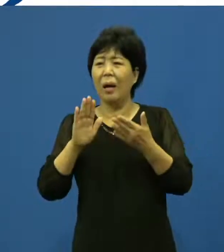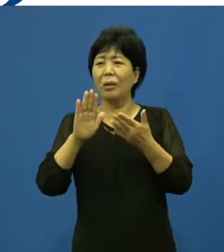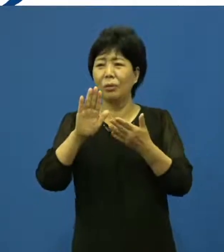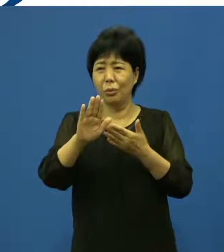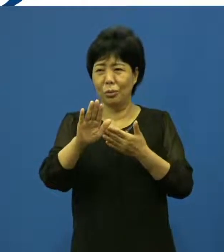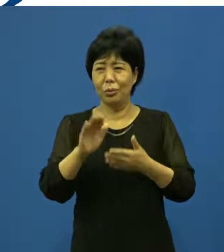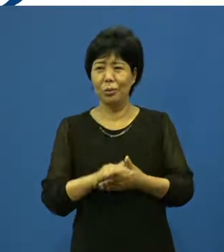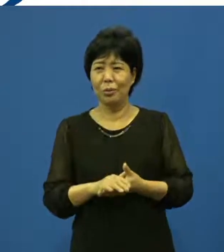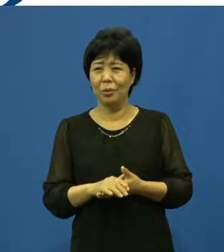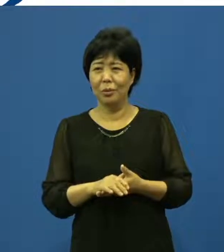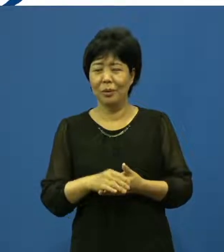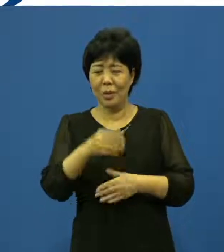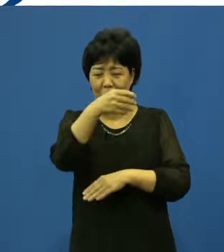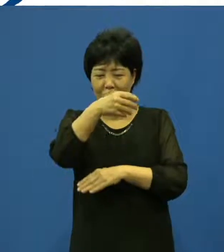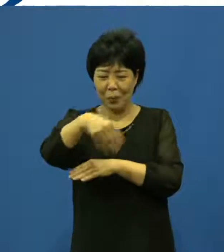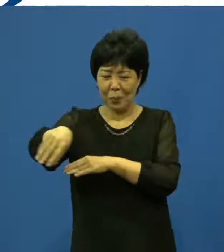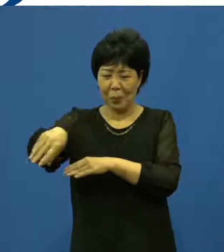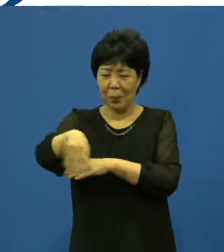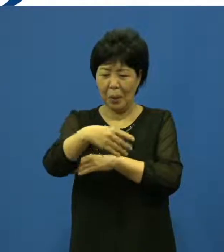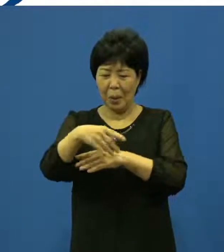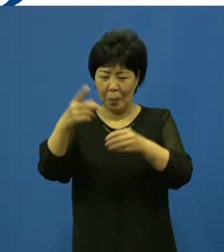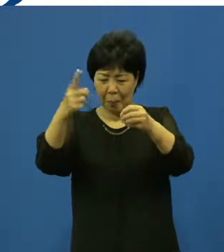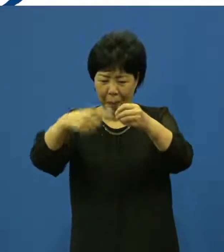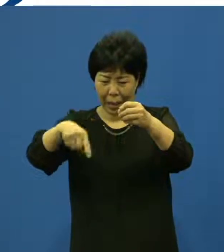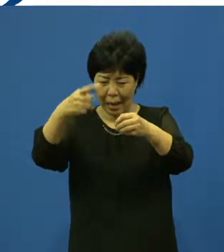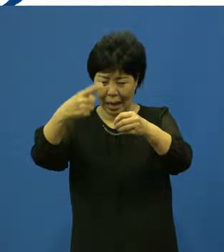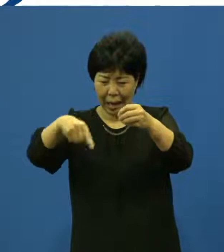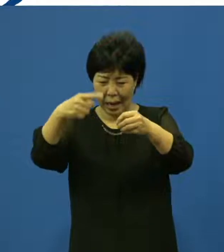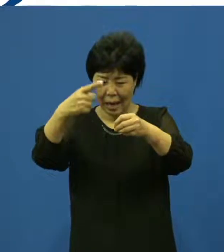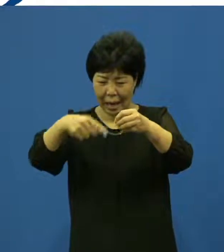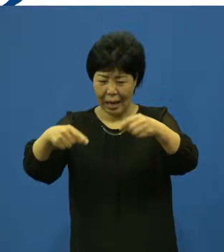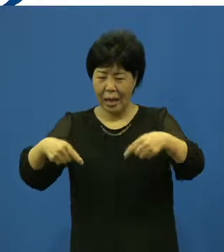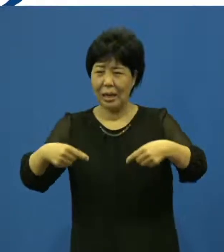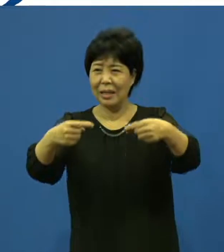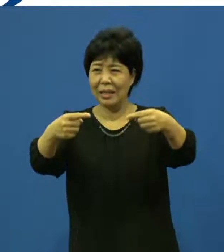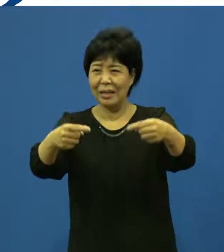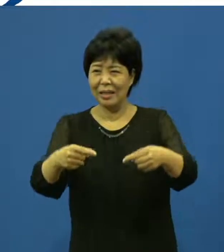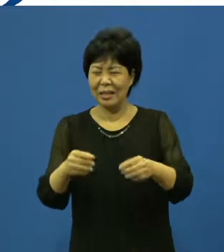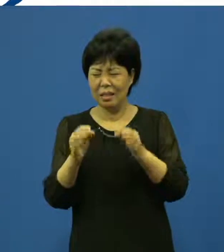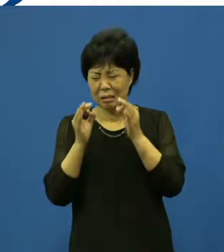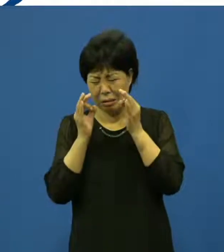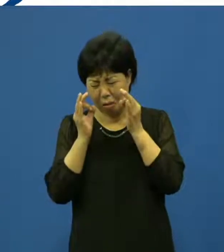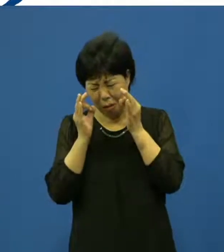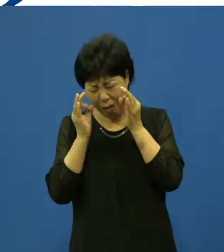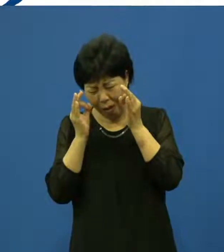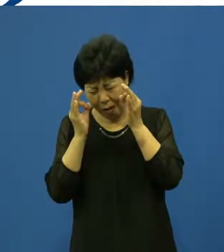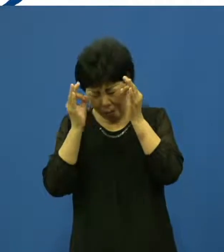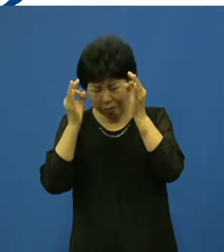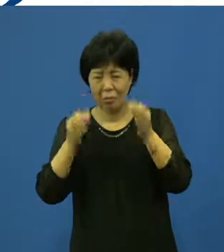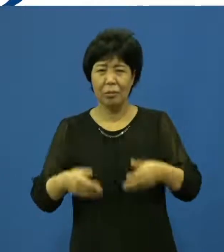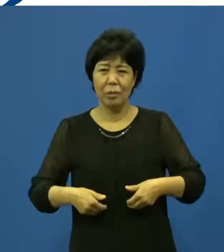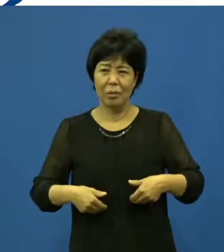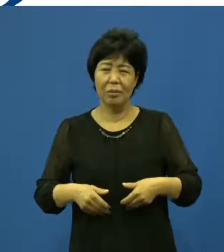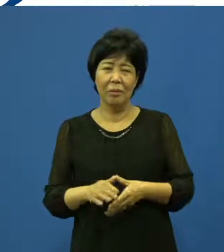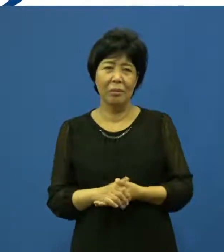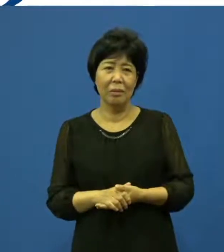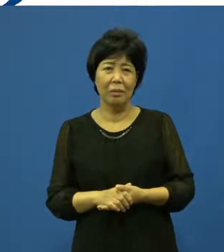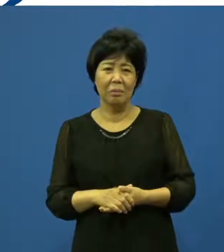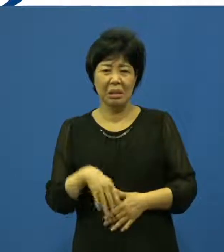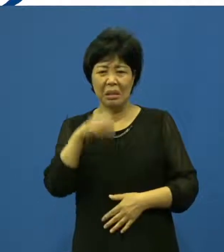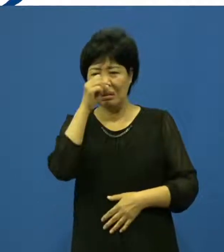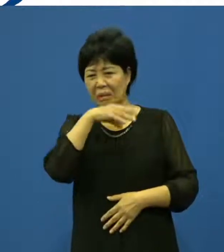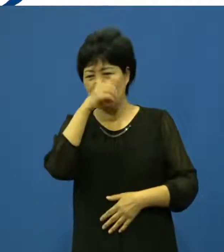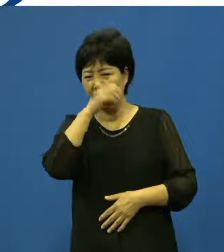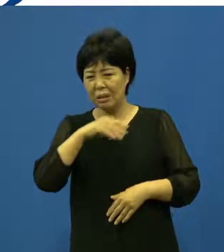그냥 종을 치고 불공을 드리는 거예요. 아, 그 정성 대단합니다. 그냥 몸으로 나오지